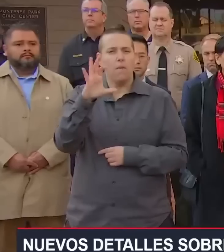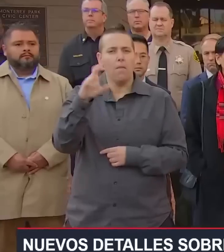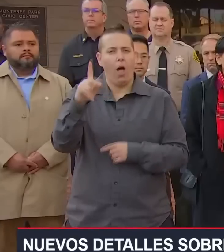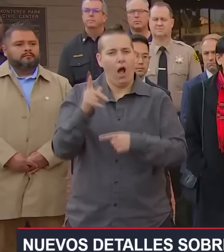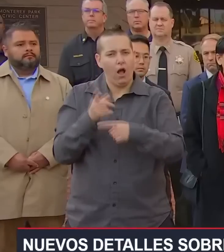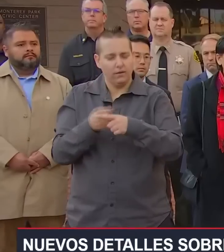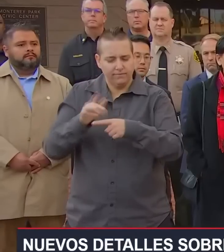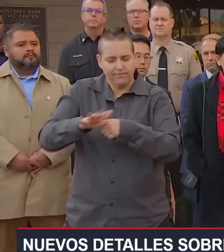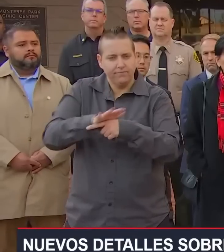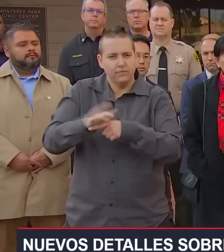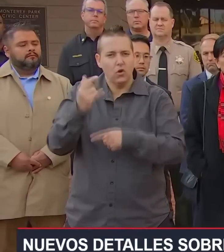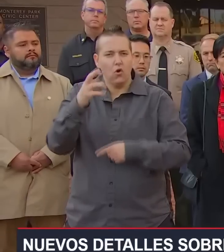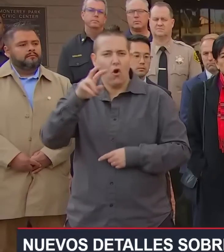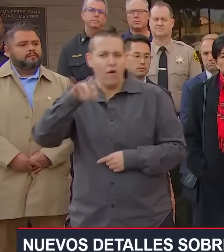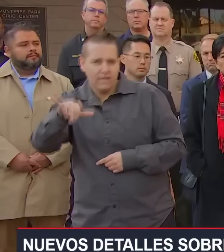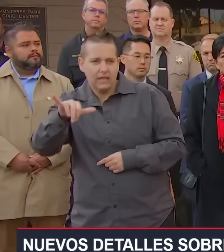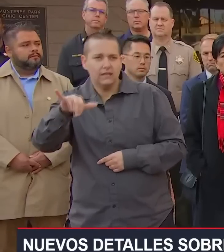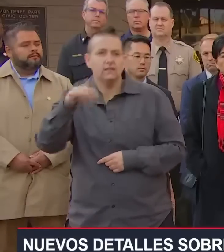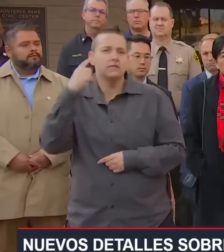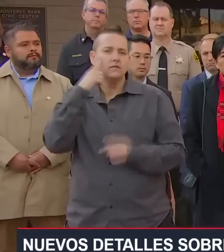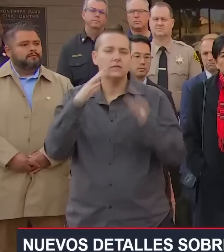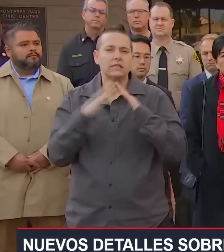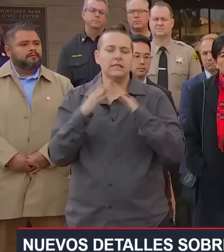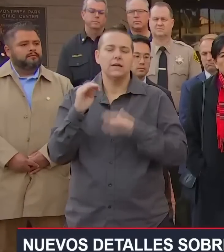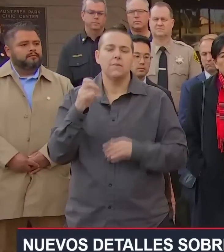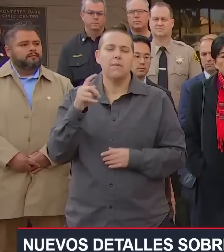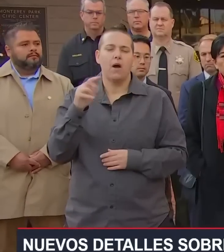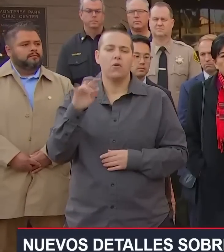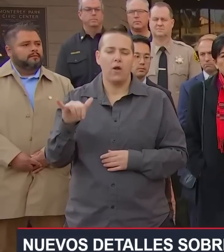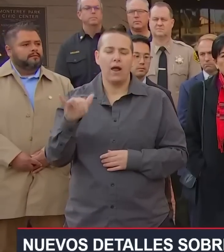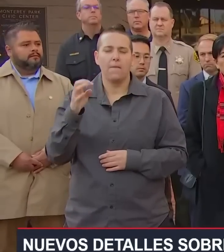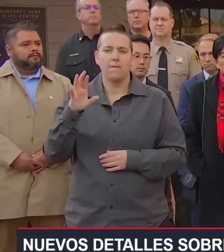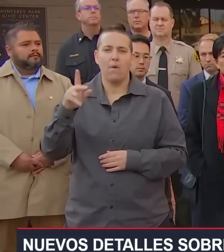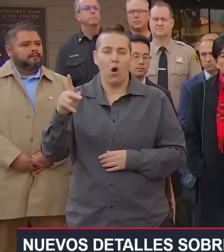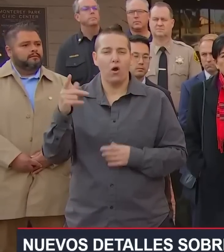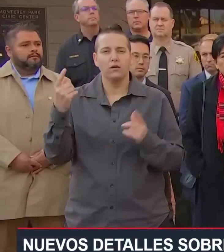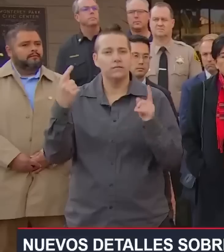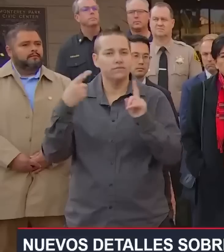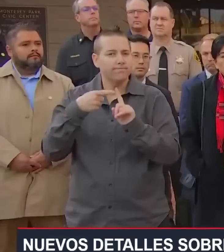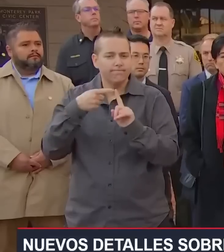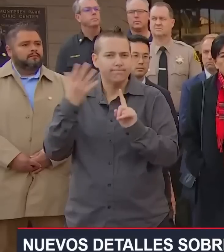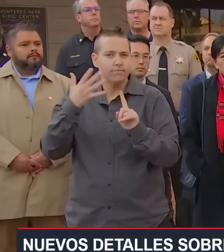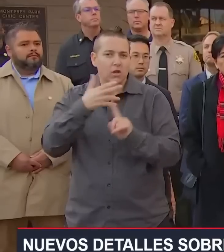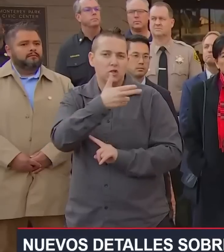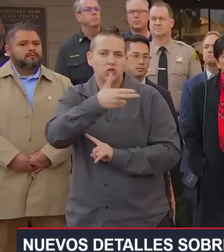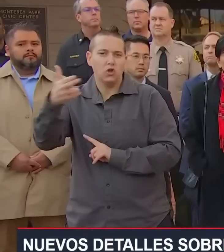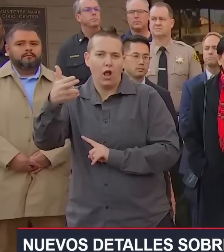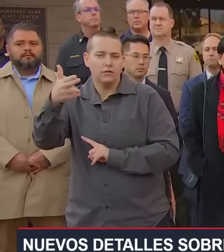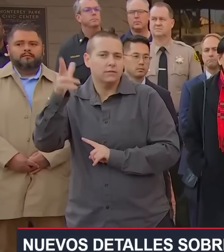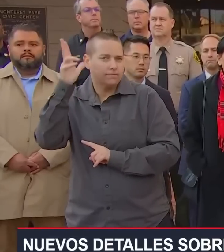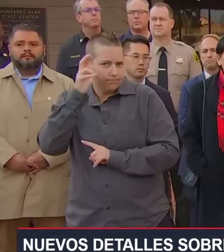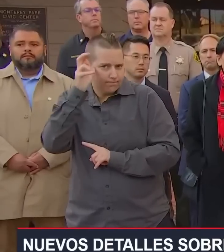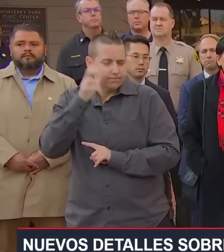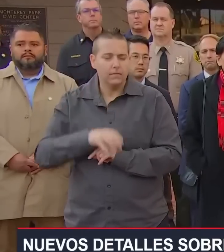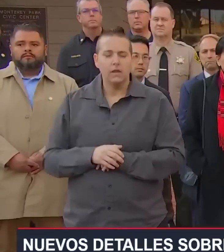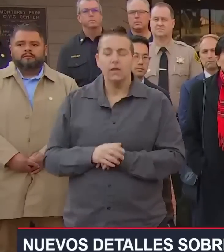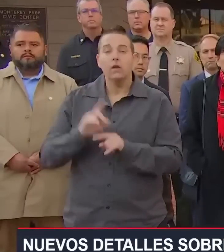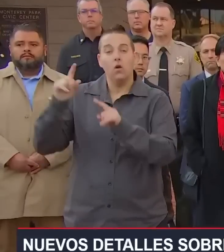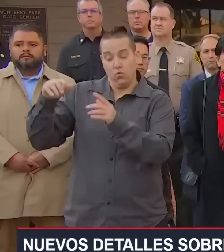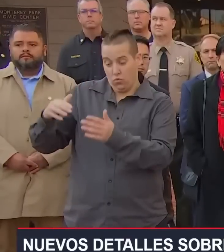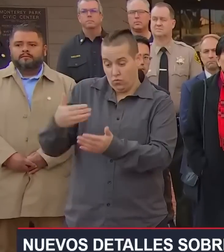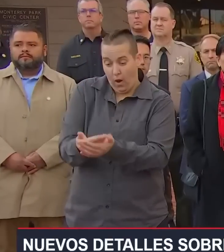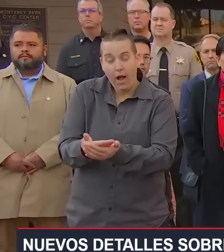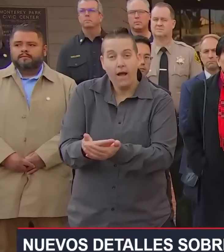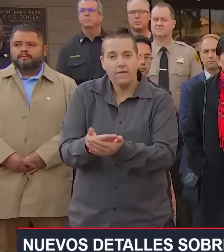acudieron a un negocio en la ciudad de Monterrey Park en respuesta llamados